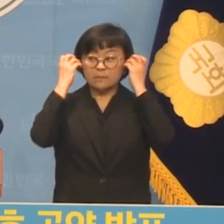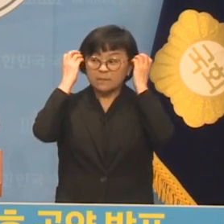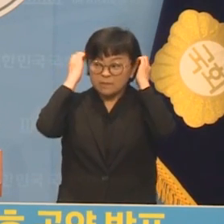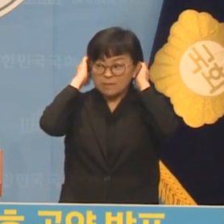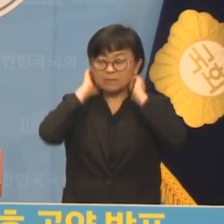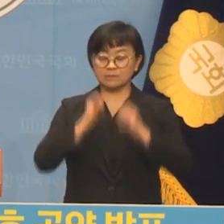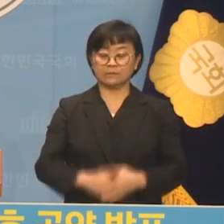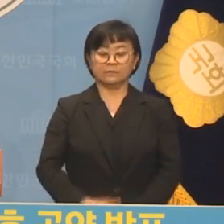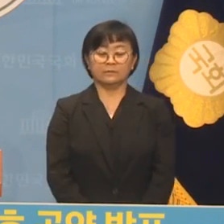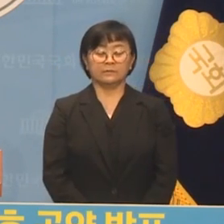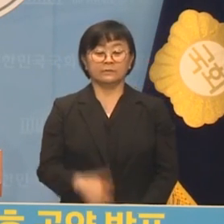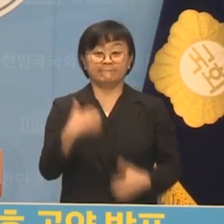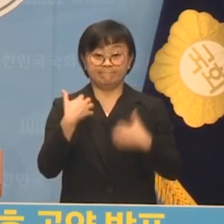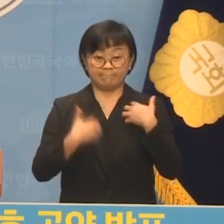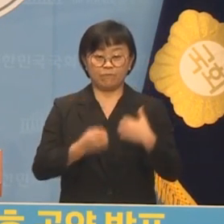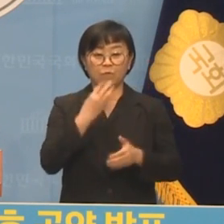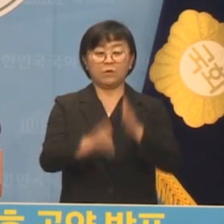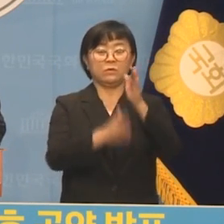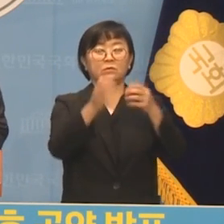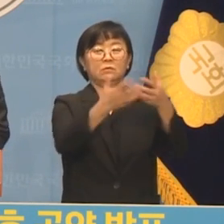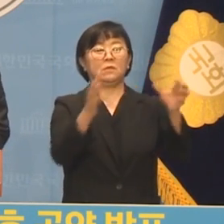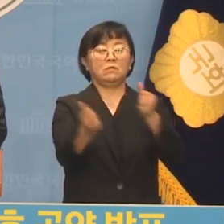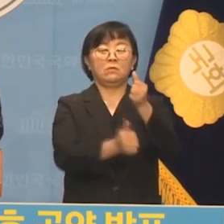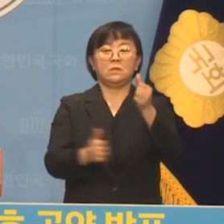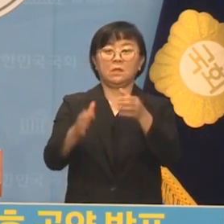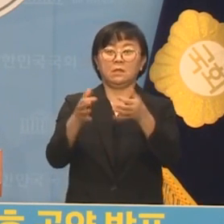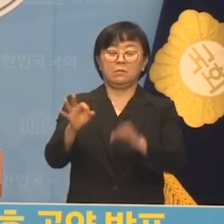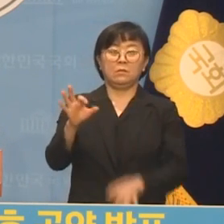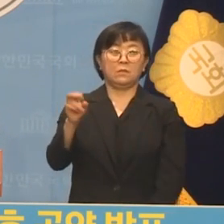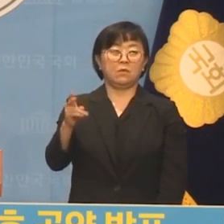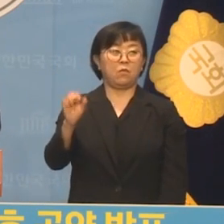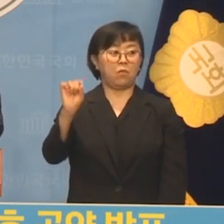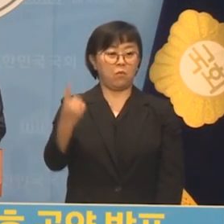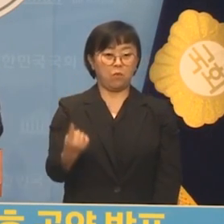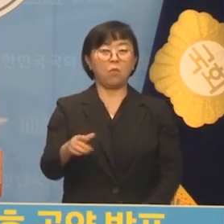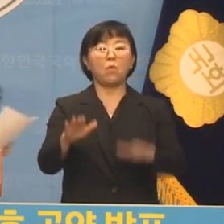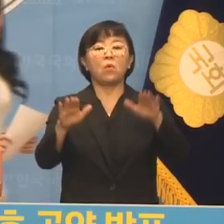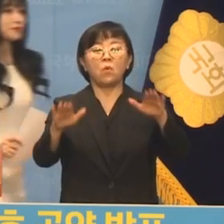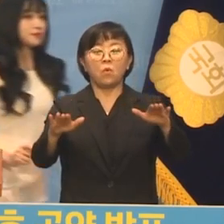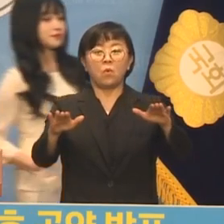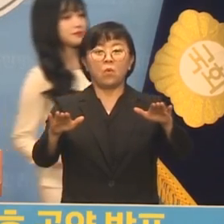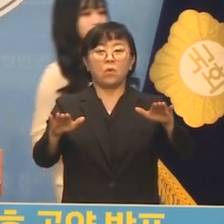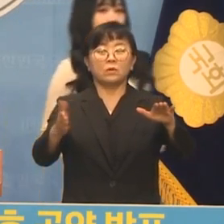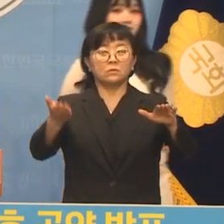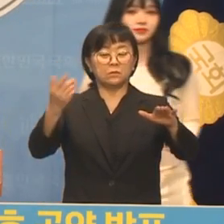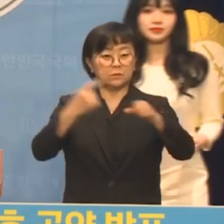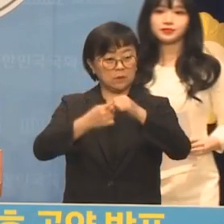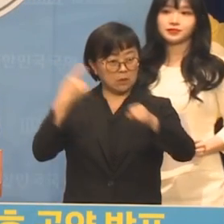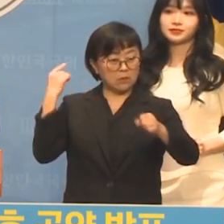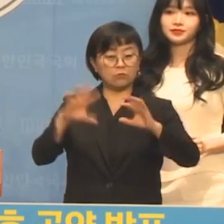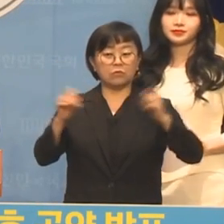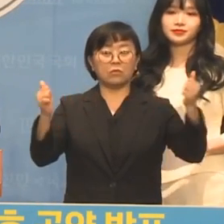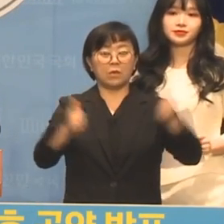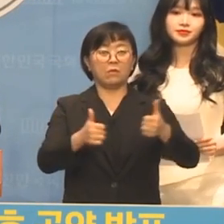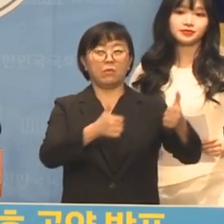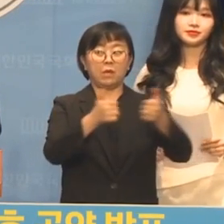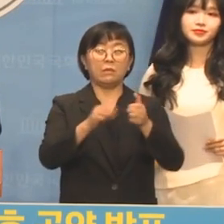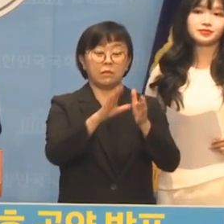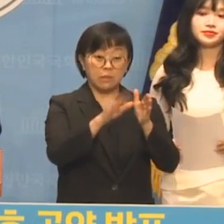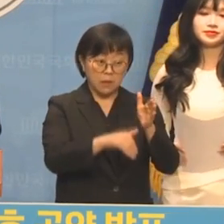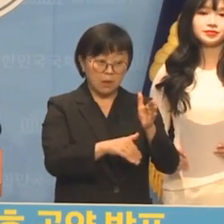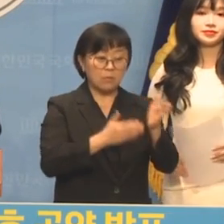네, 반갑습니다. 서울시당 위원장 김영호입니다. 오늘은 지난해 국회